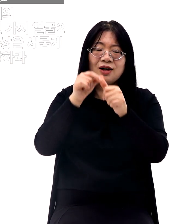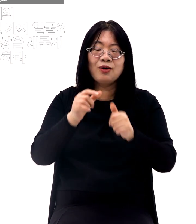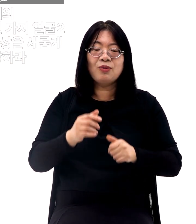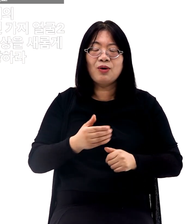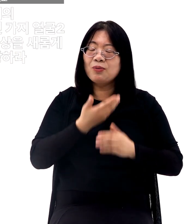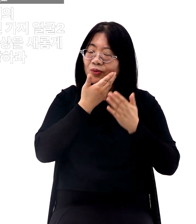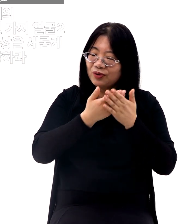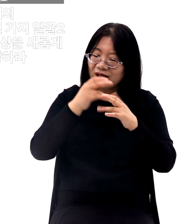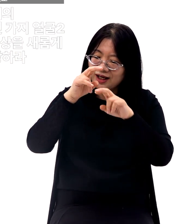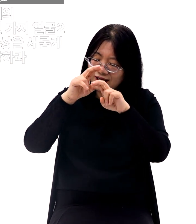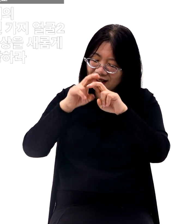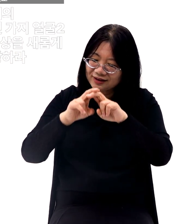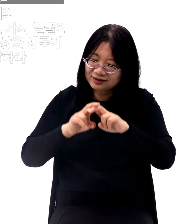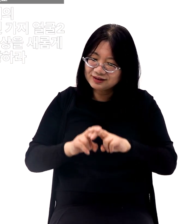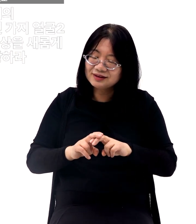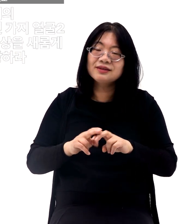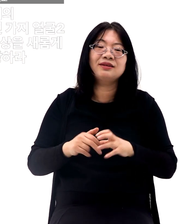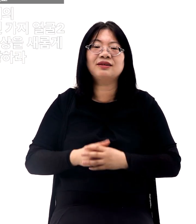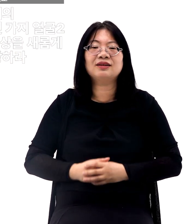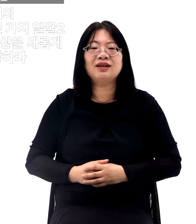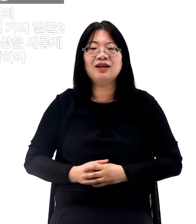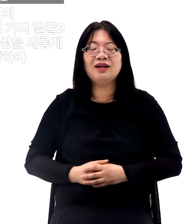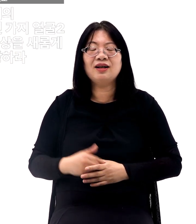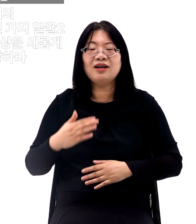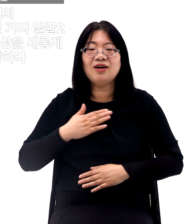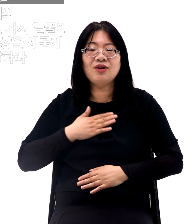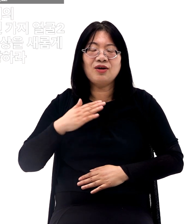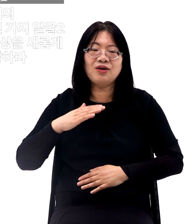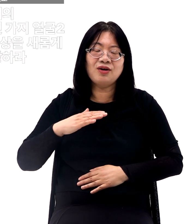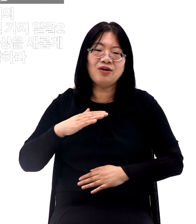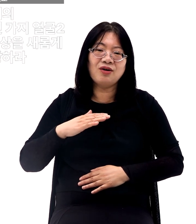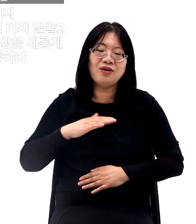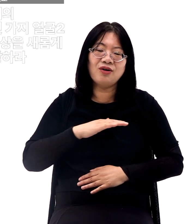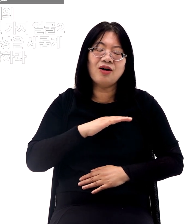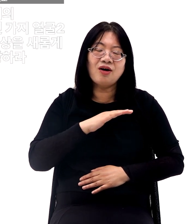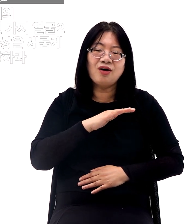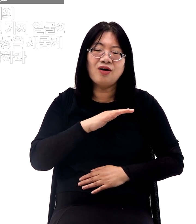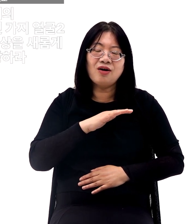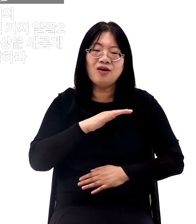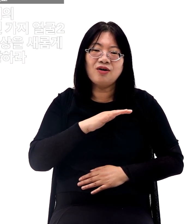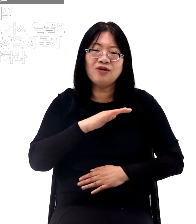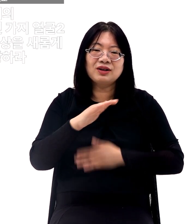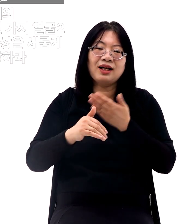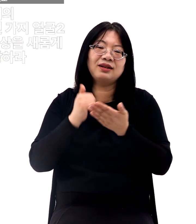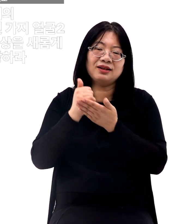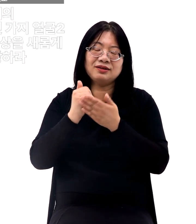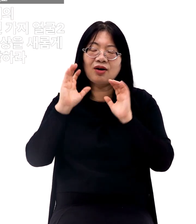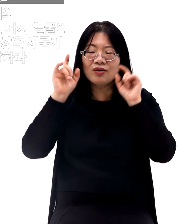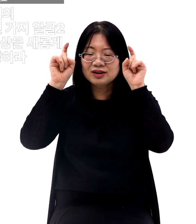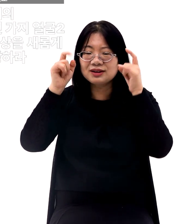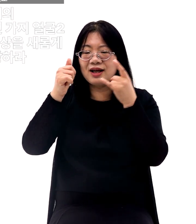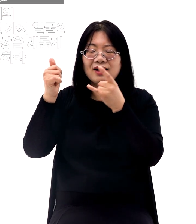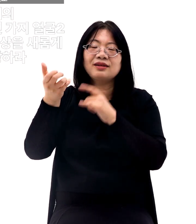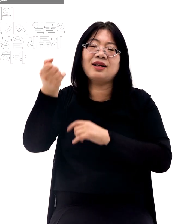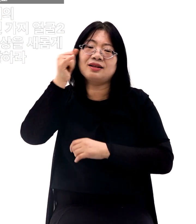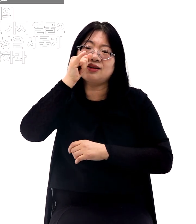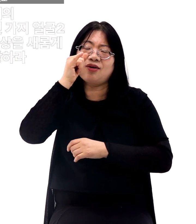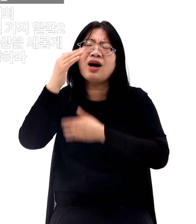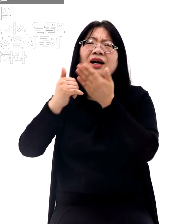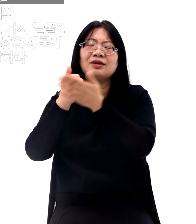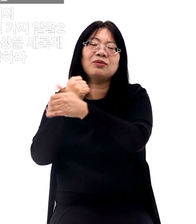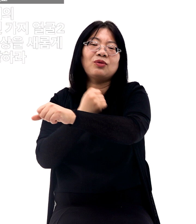구원하심이 보좌에 앉으신 어린 양께 있었구나. 하나님의